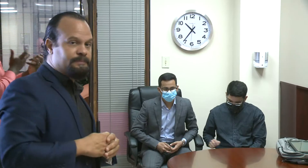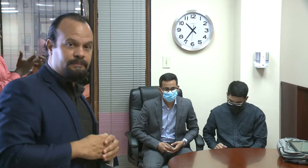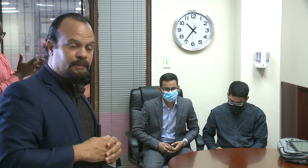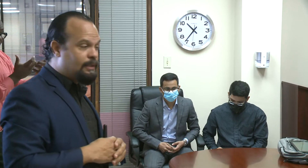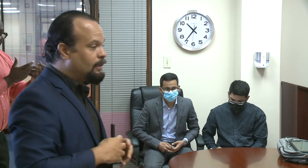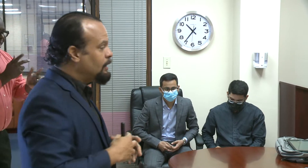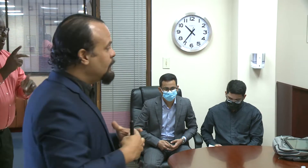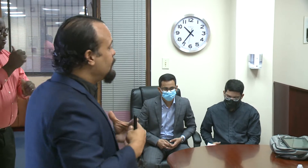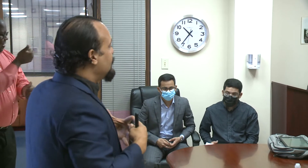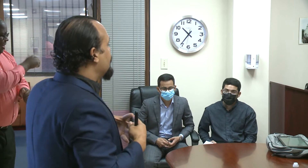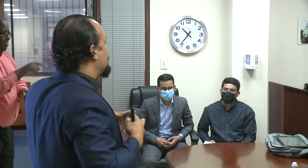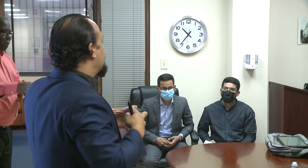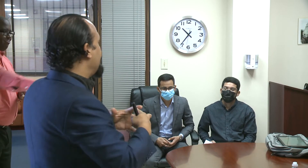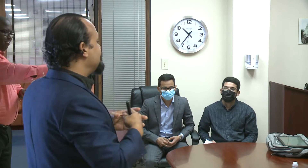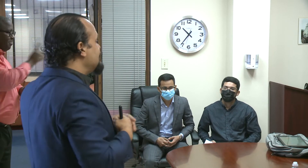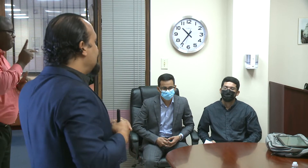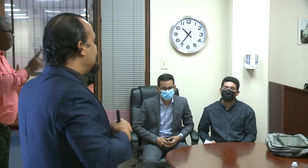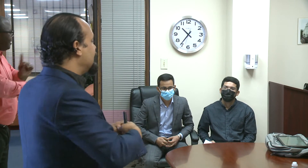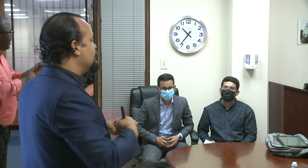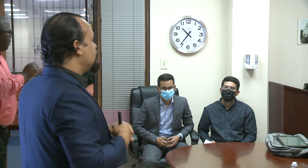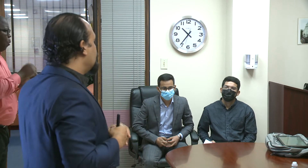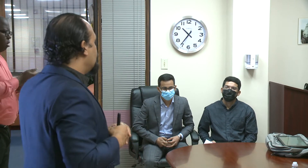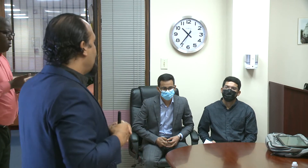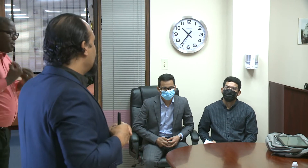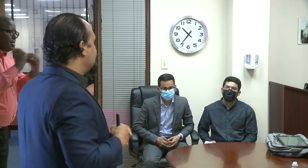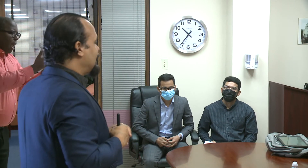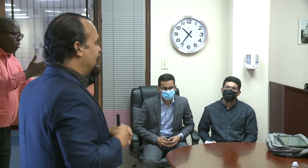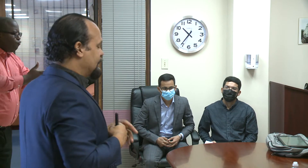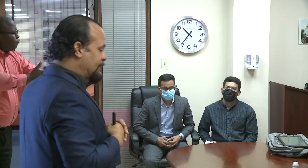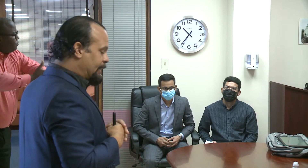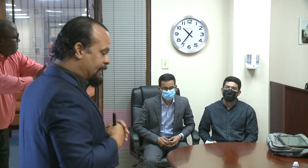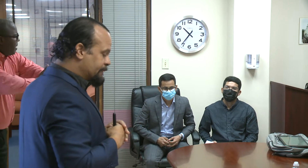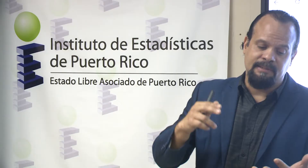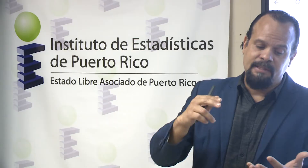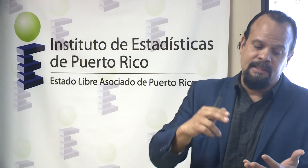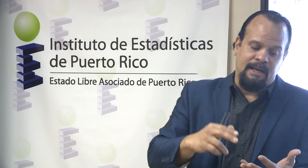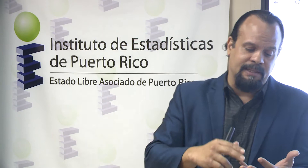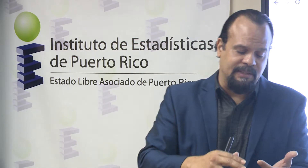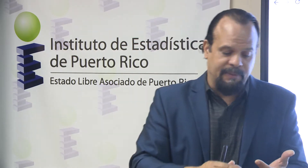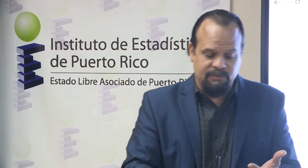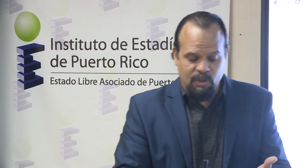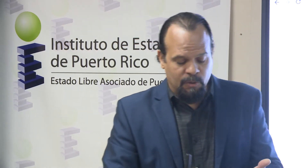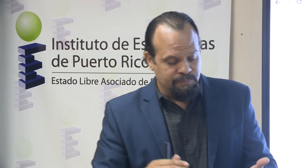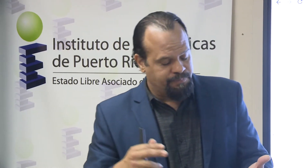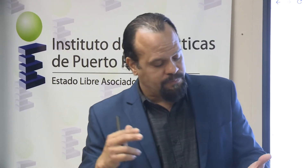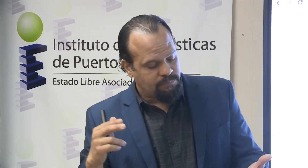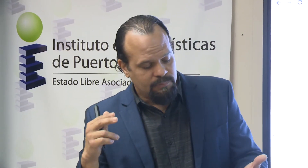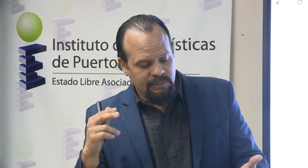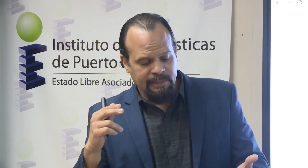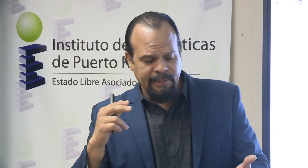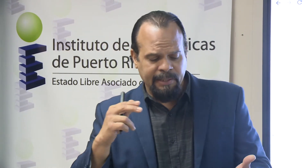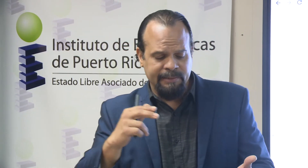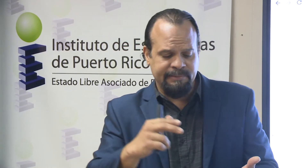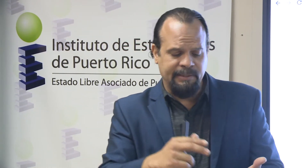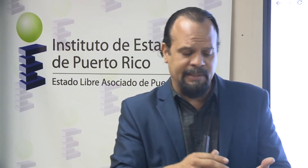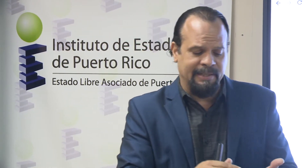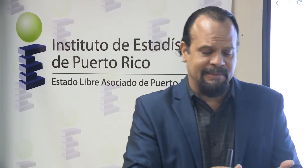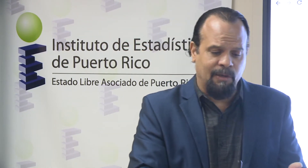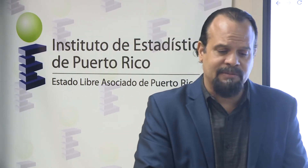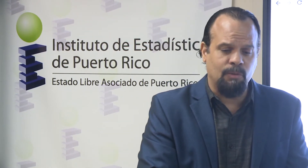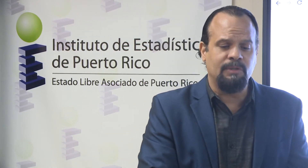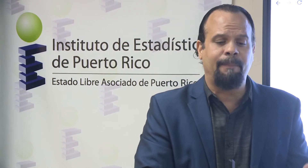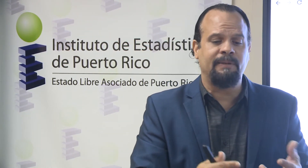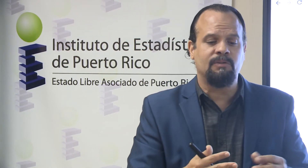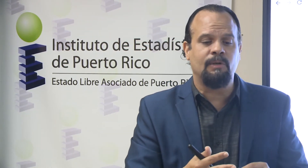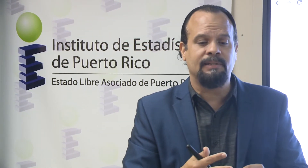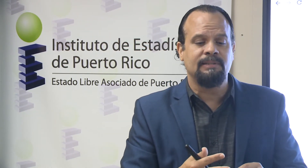El director ejecutivo del Instituto de Estadística de Puerto Rico, el Dr. Orville M. Disdier, presentó los primeros resultados del estudio